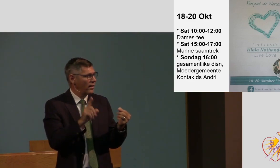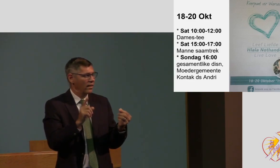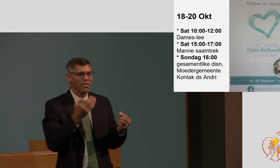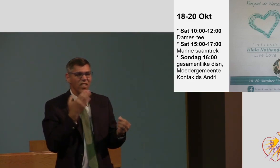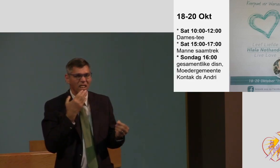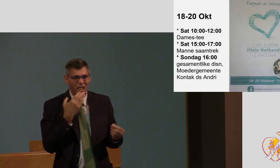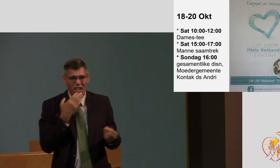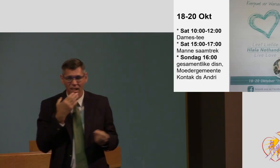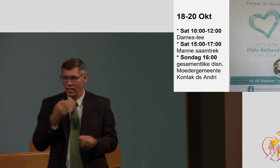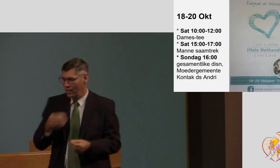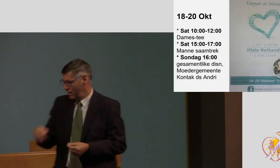wie?